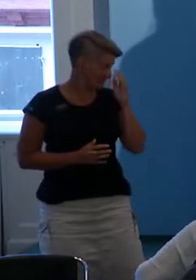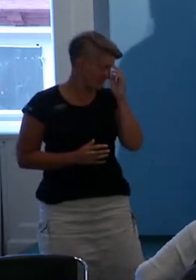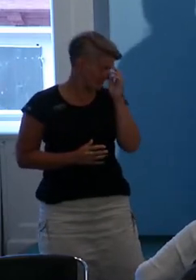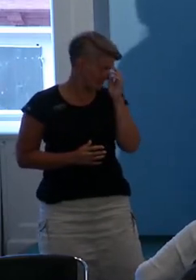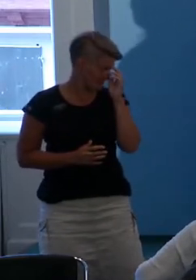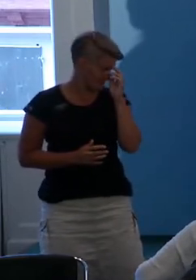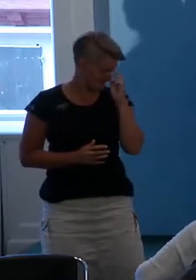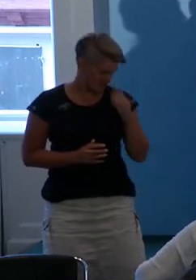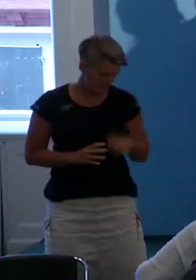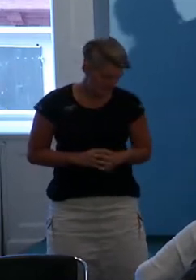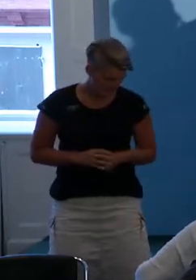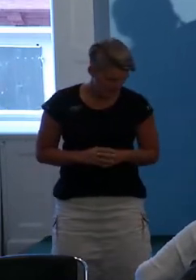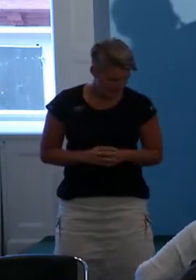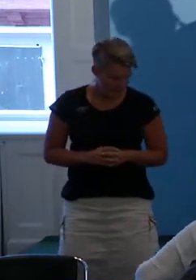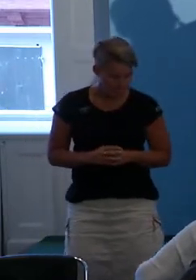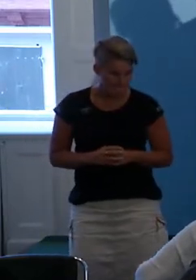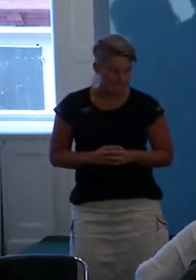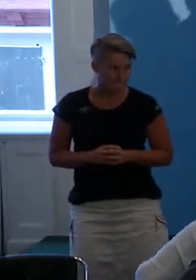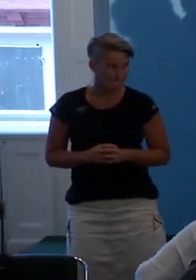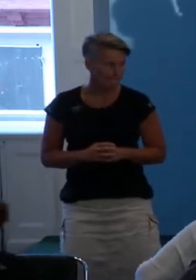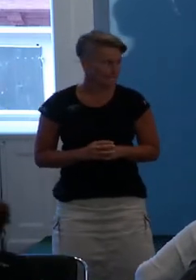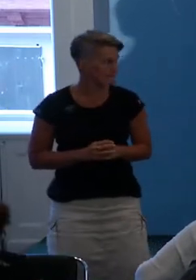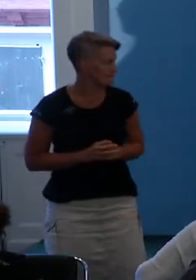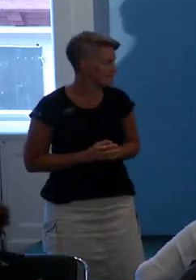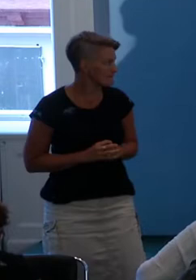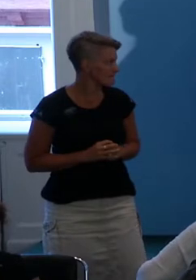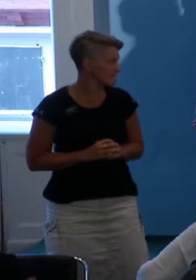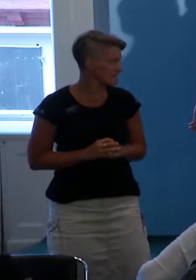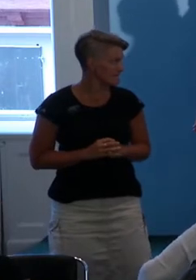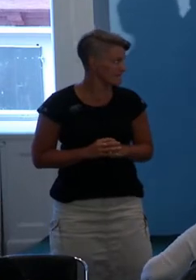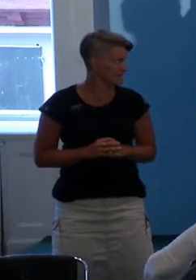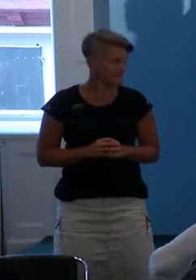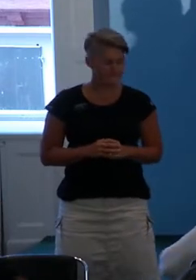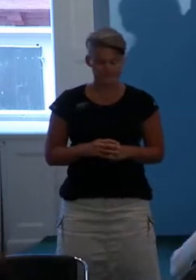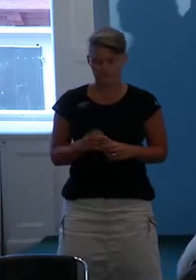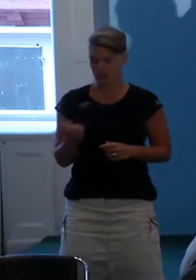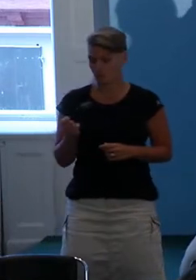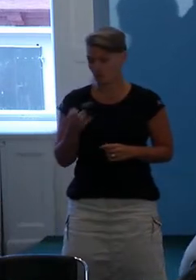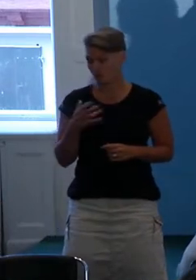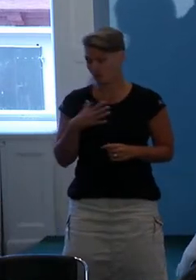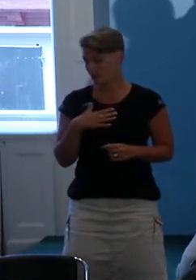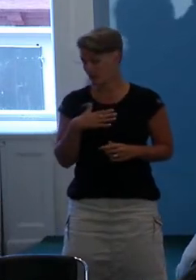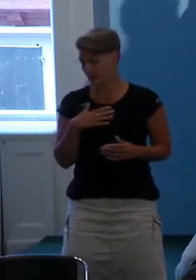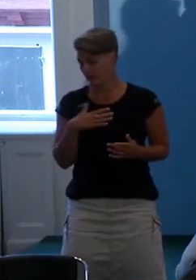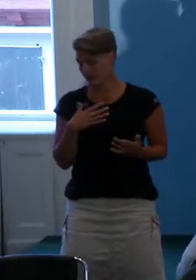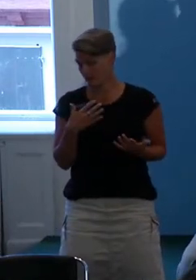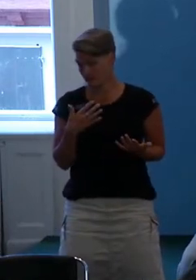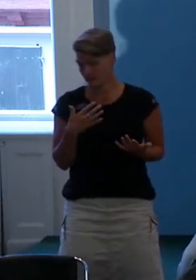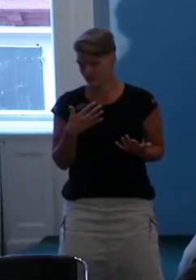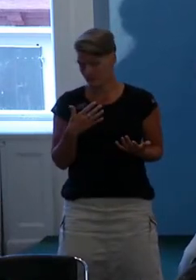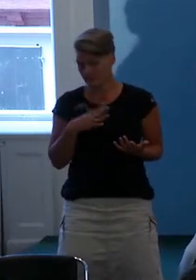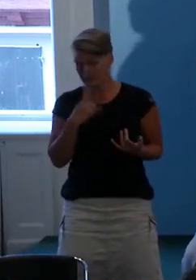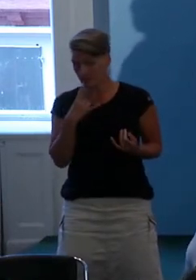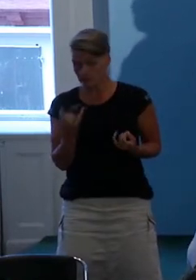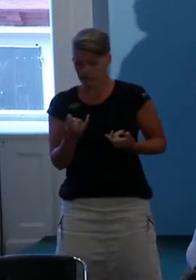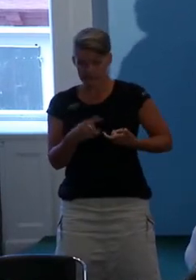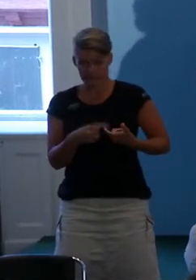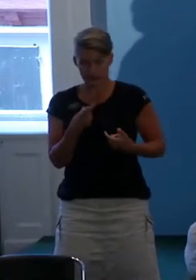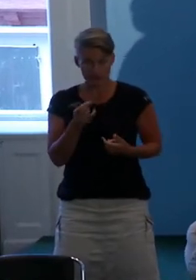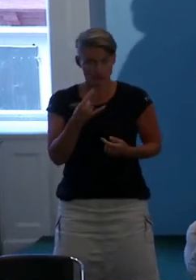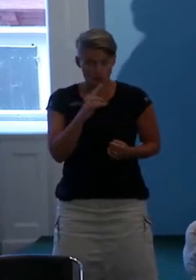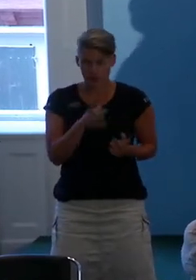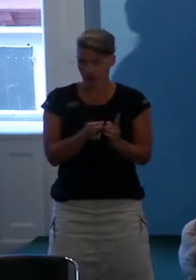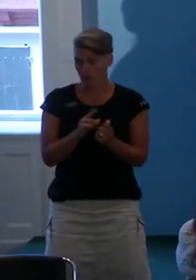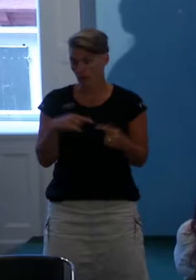oss lite grann. Jag tänker vi inleder med, om det är någon som vill något inspel och kanske någon invändning mot det som Ulf inledde med här, så är det